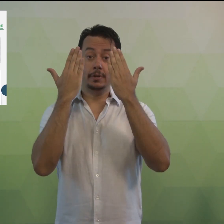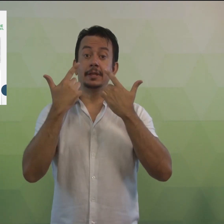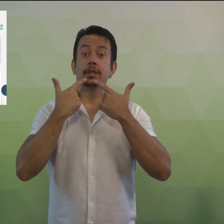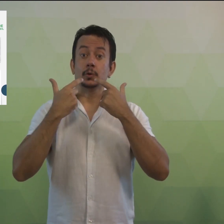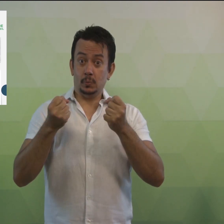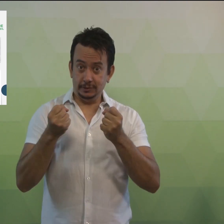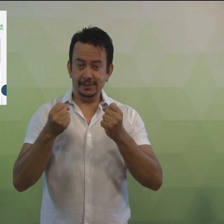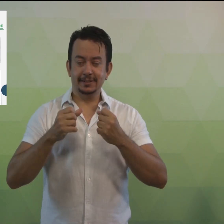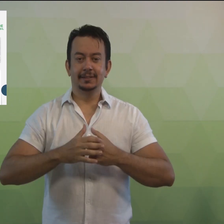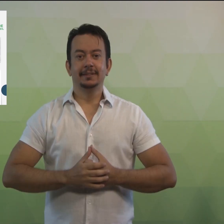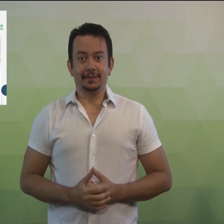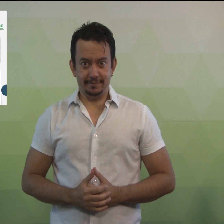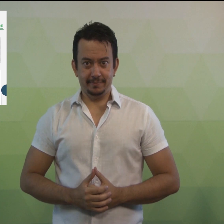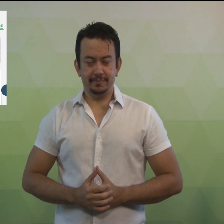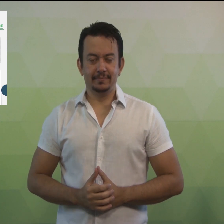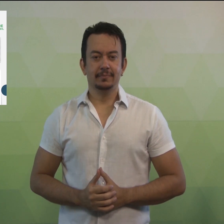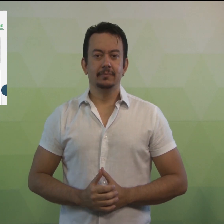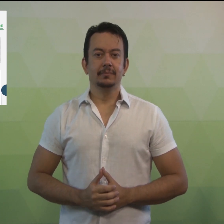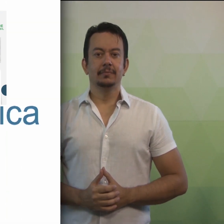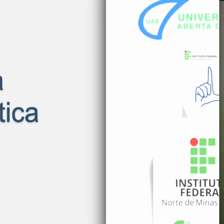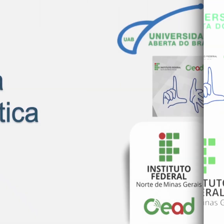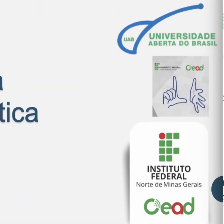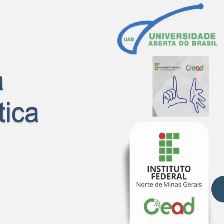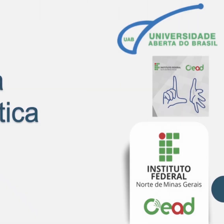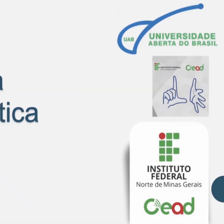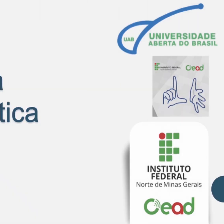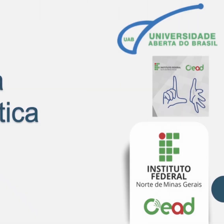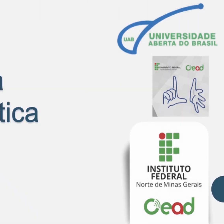eu espero que vocês aprendam sobre a psicolinguística.